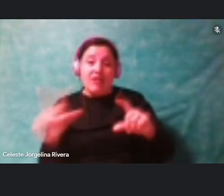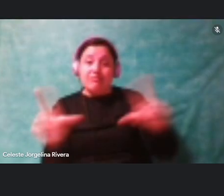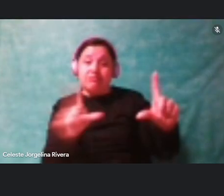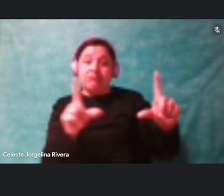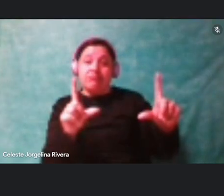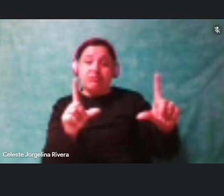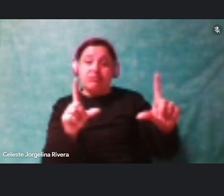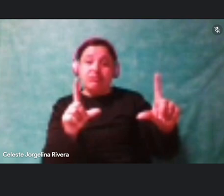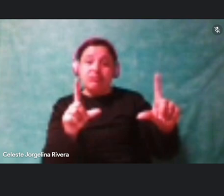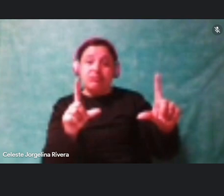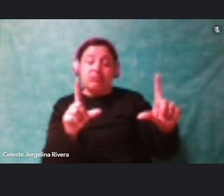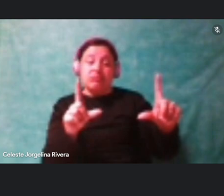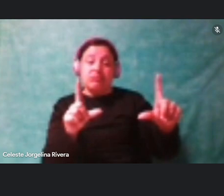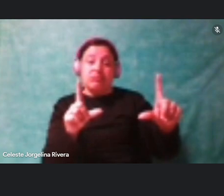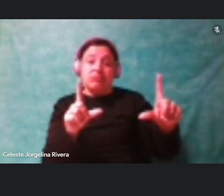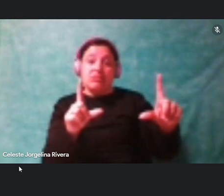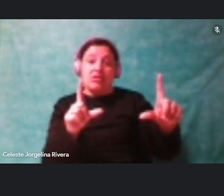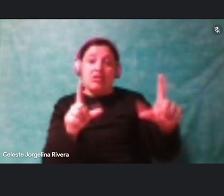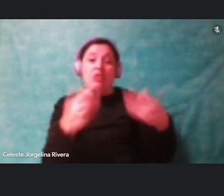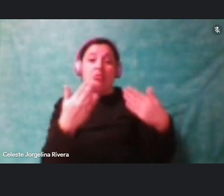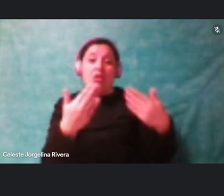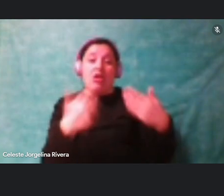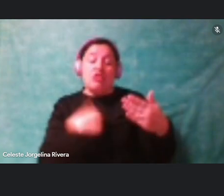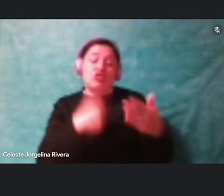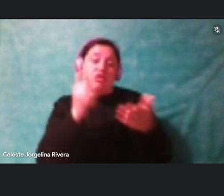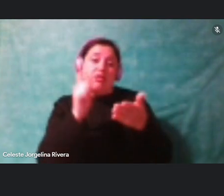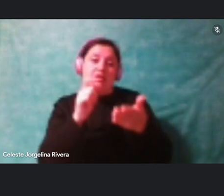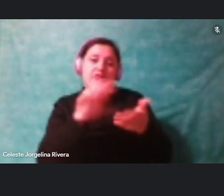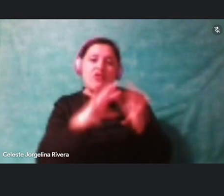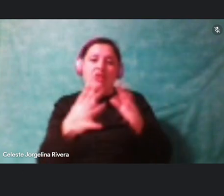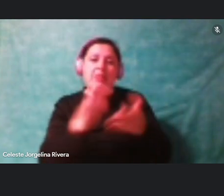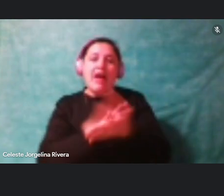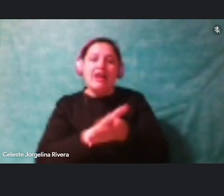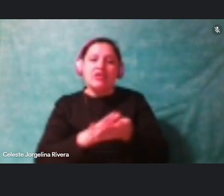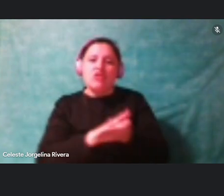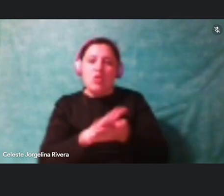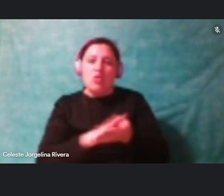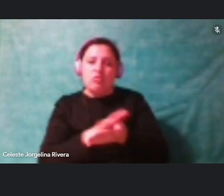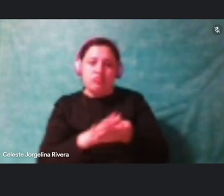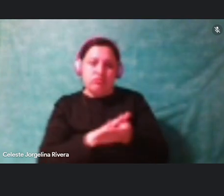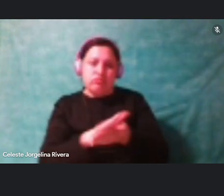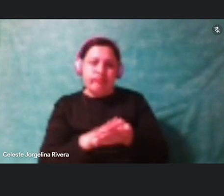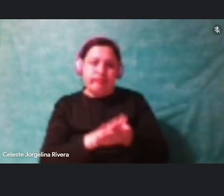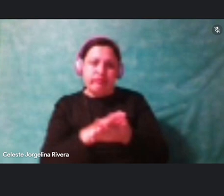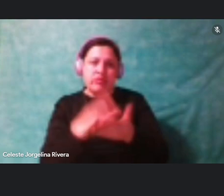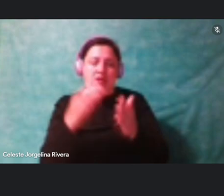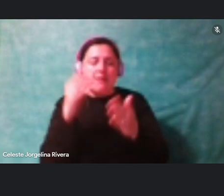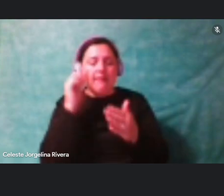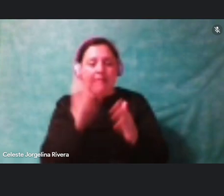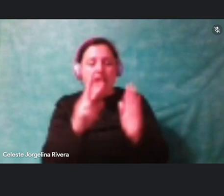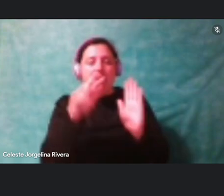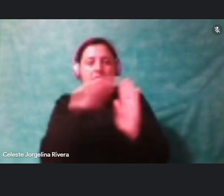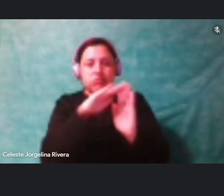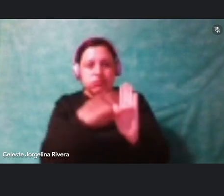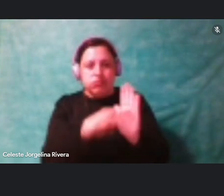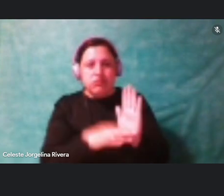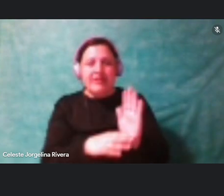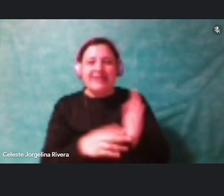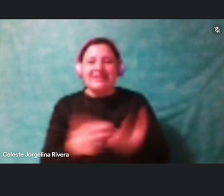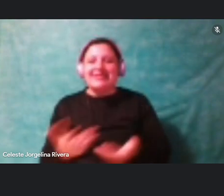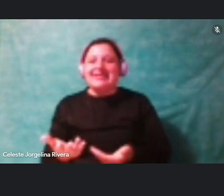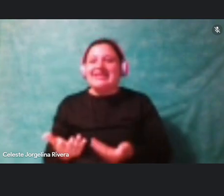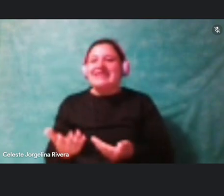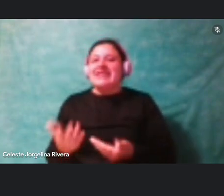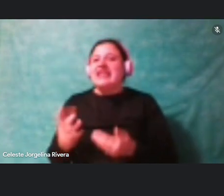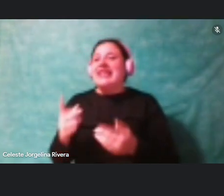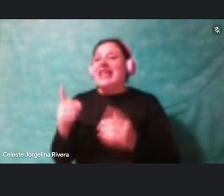resolviendo. Sí, ¿sabes lo que pasa? Claro. Lo voy leyendo y voy resolviendo. Claro, el tema que sí. Es que lo